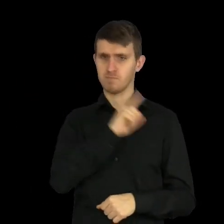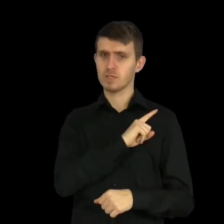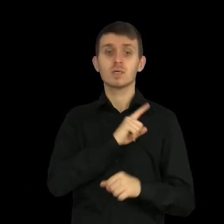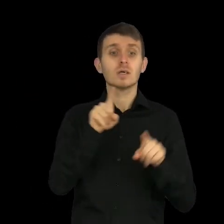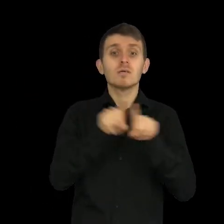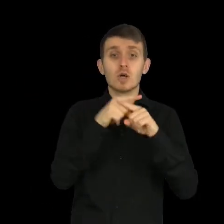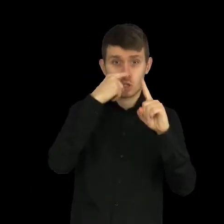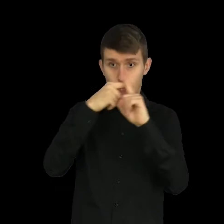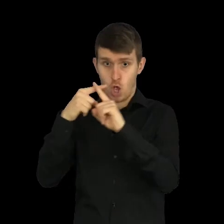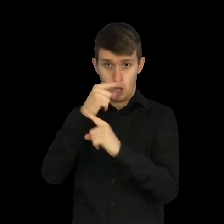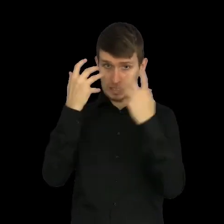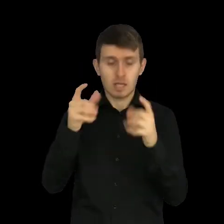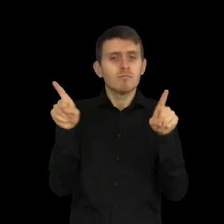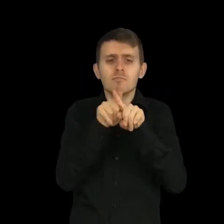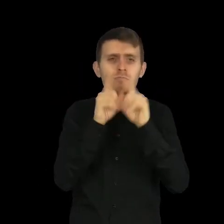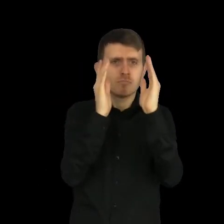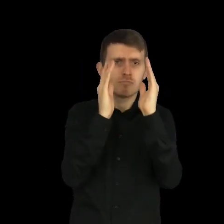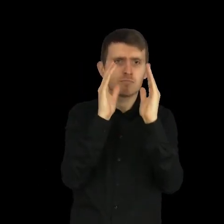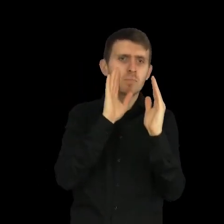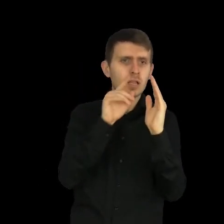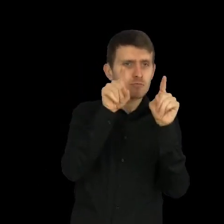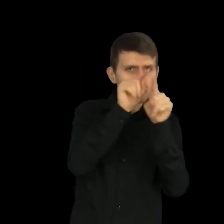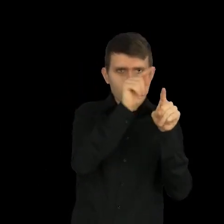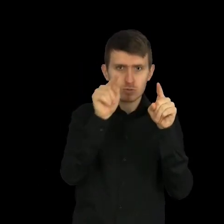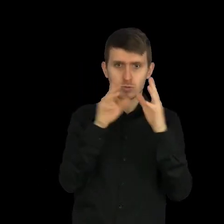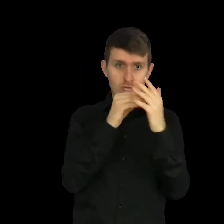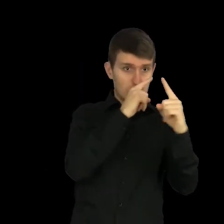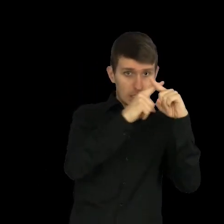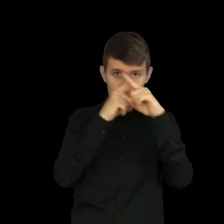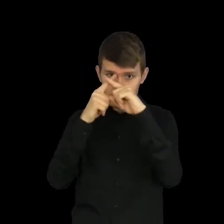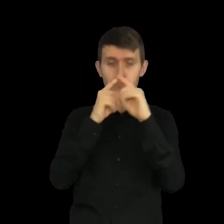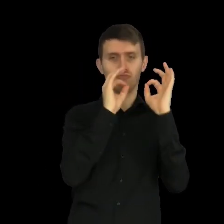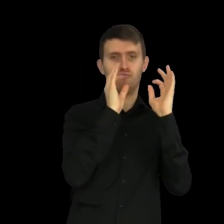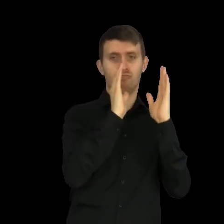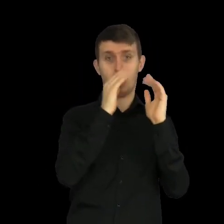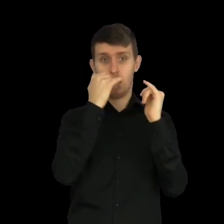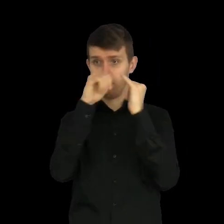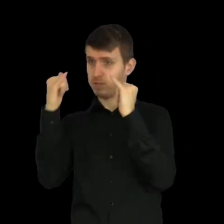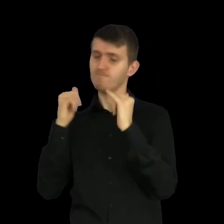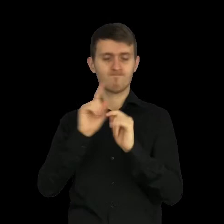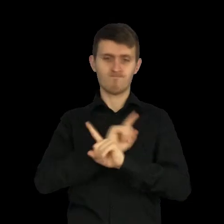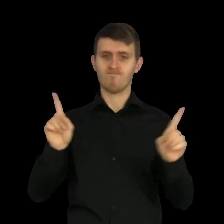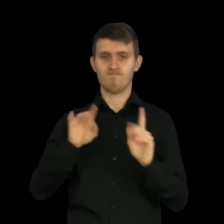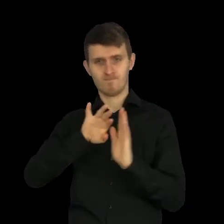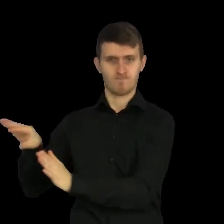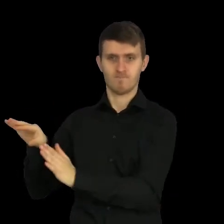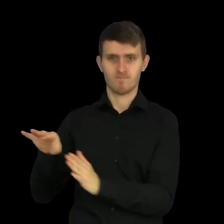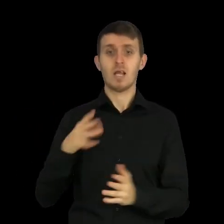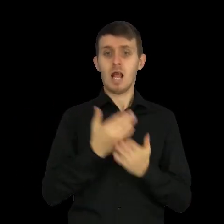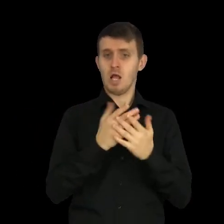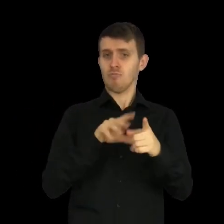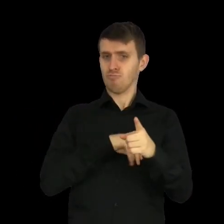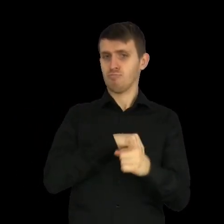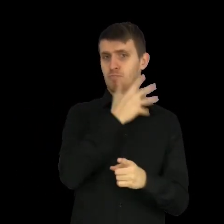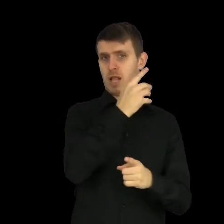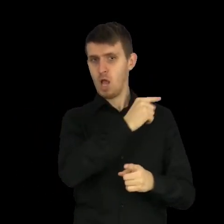Musicie przy tym pilnować, żeby dodawać i odejmować to samo. Tu zajmujemy się x, dlatego możemy